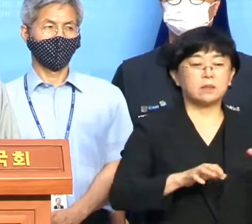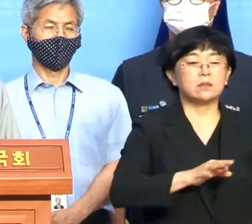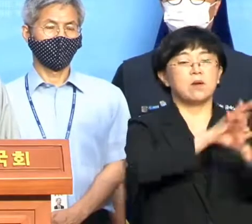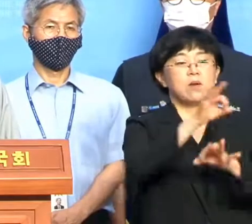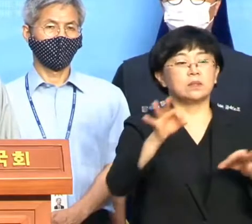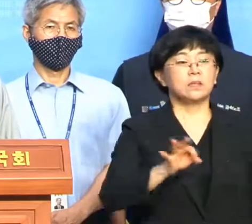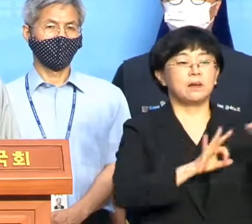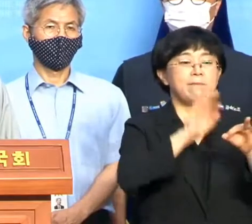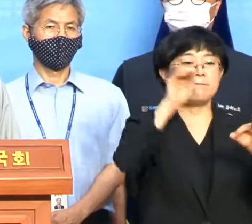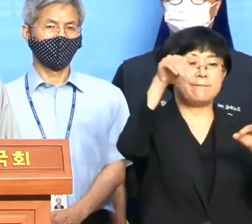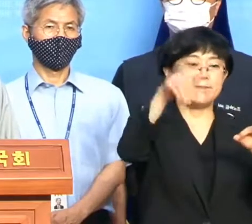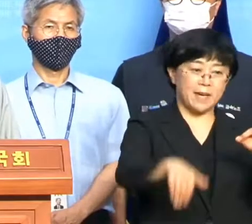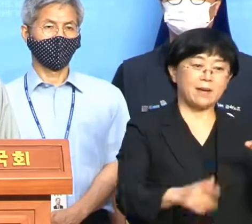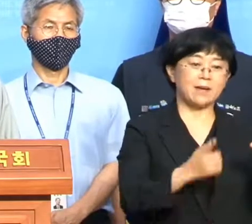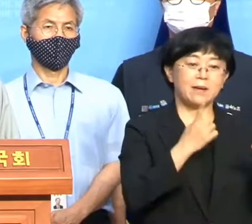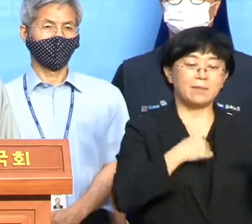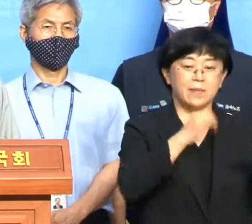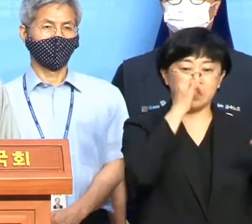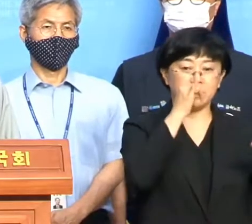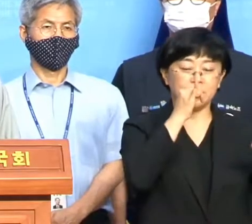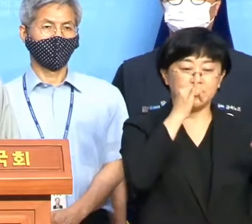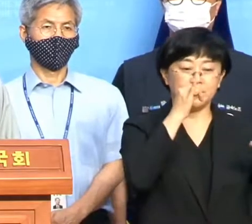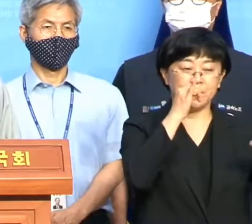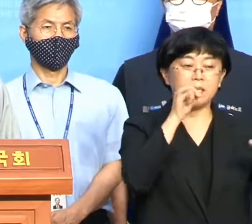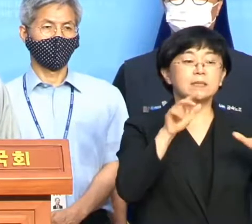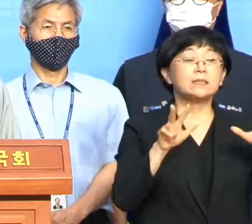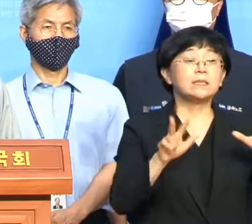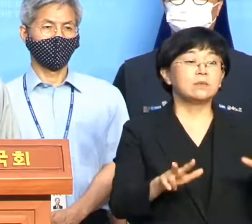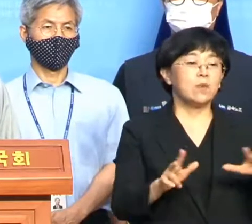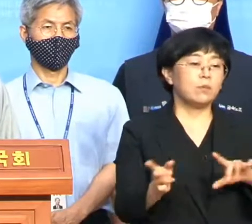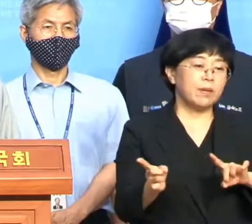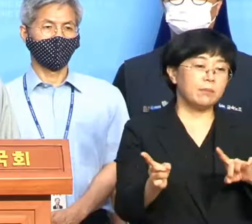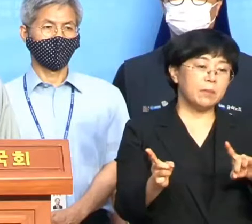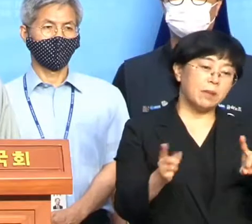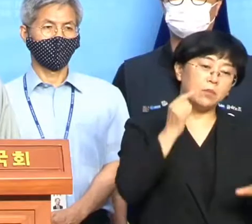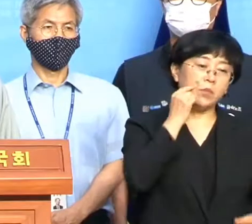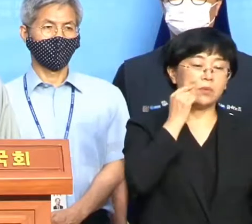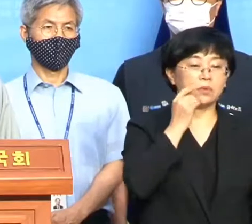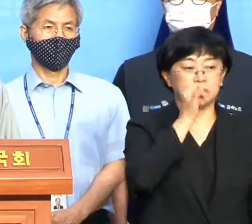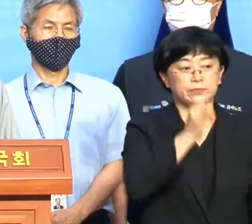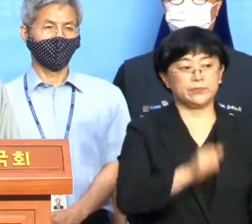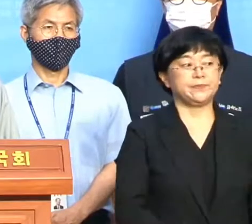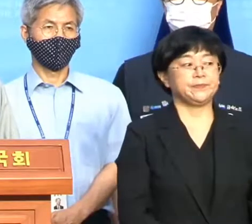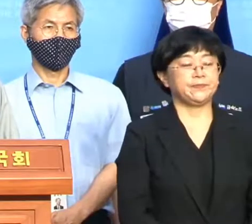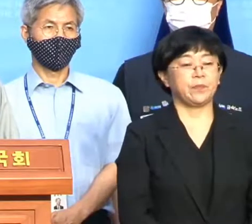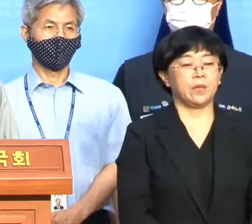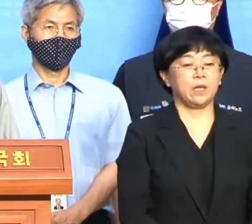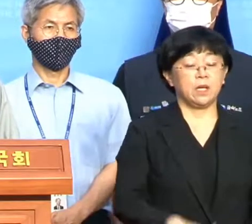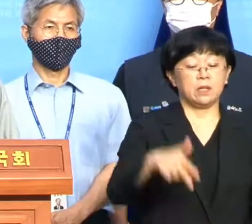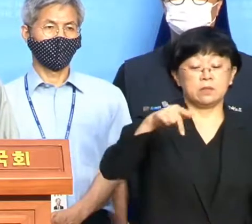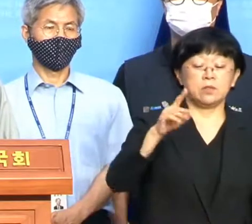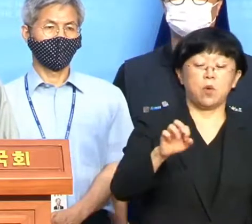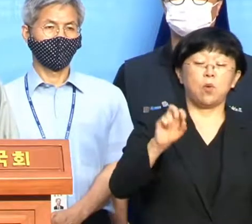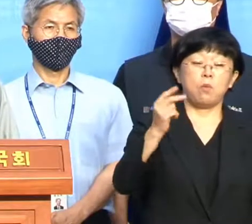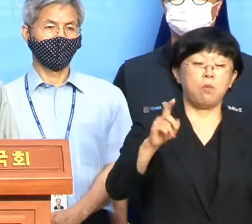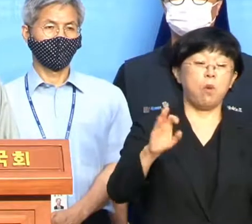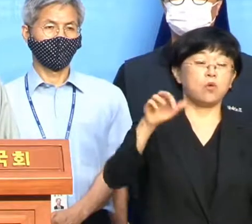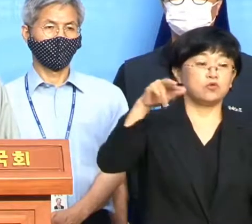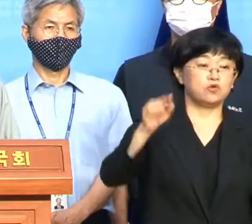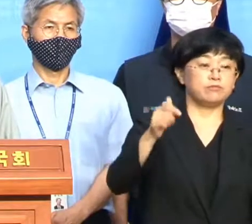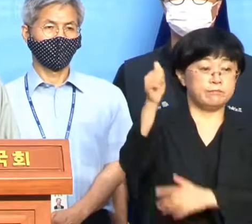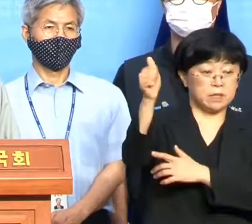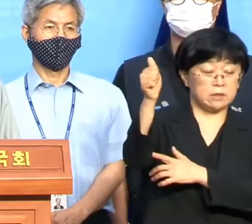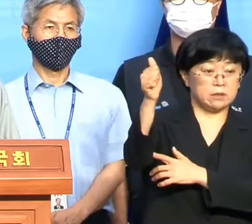밑으로 바닥으로 떨어질 수 그것이 아직도 회복 기미가 없습니다 이정봉 중 2대